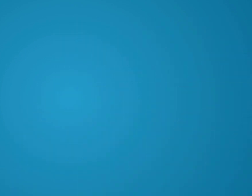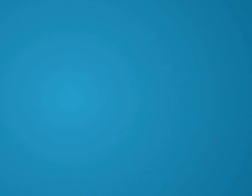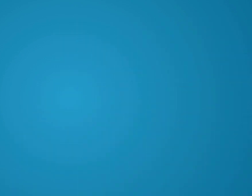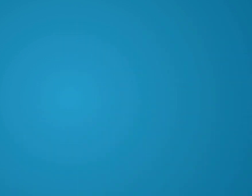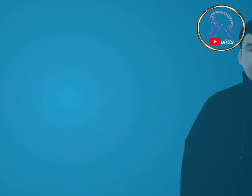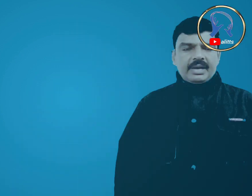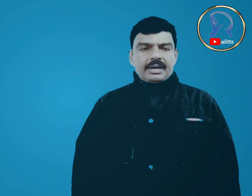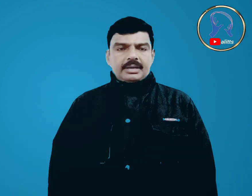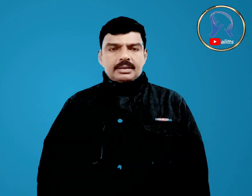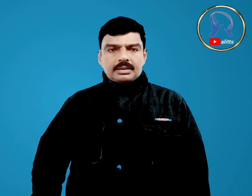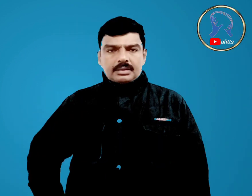माया